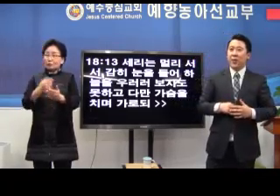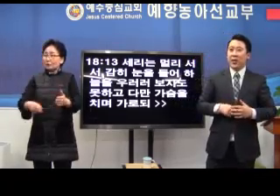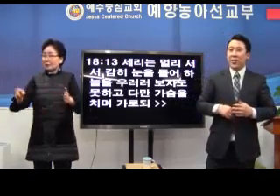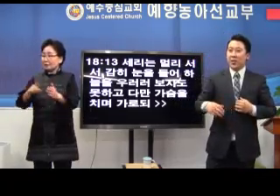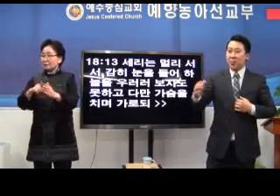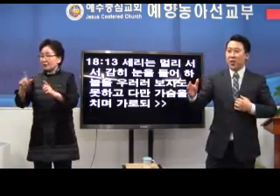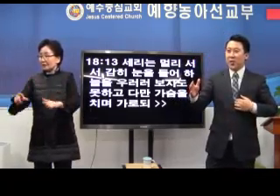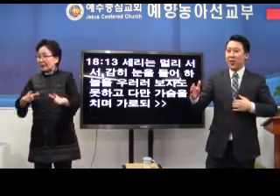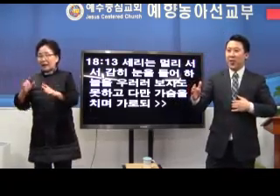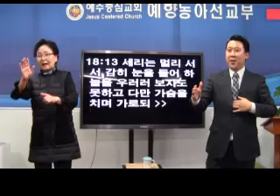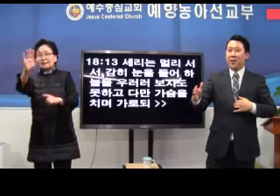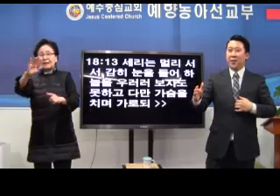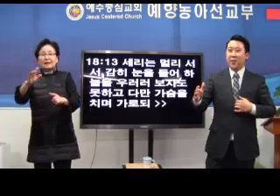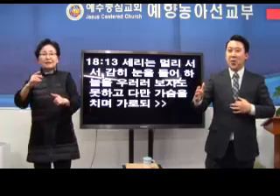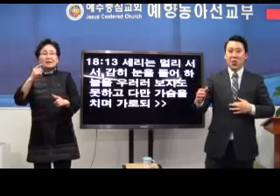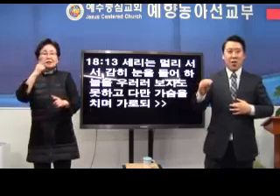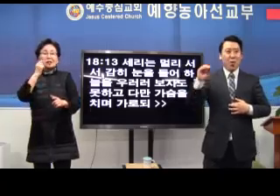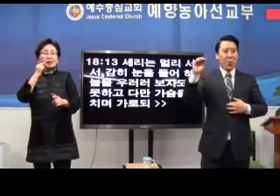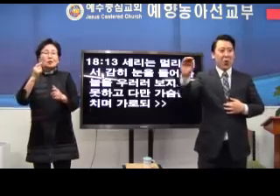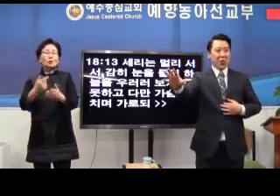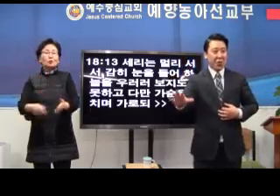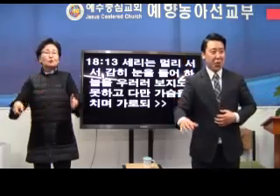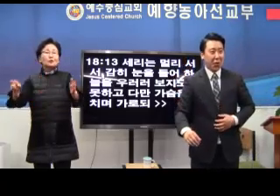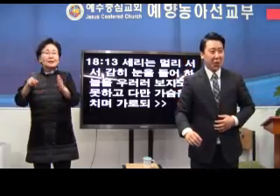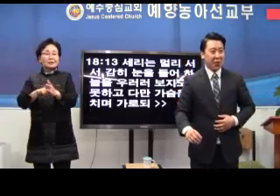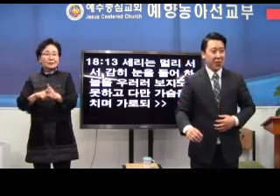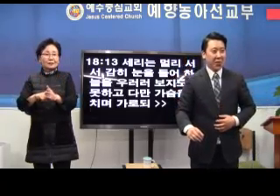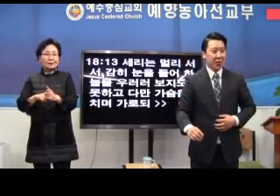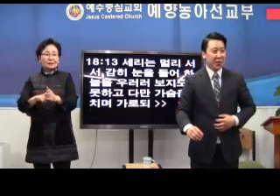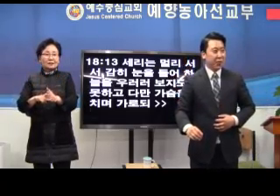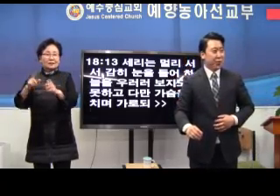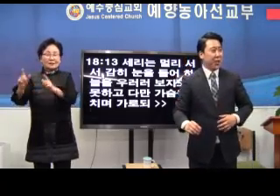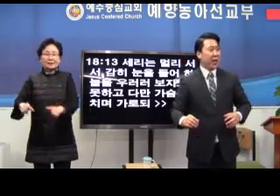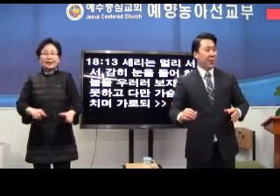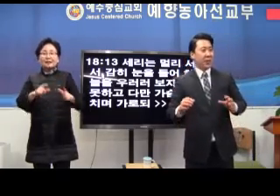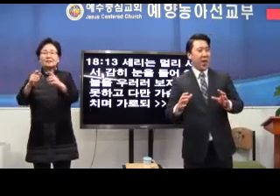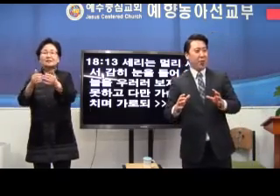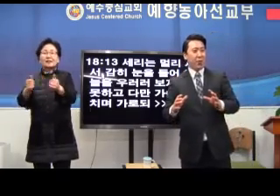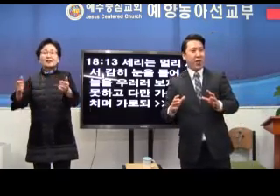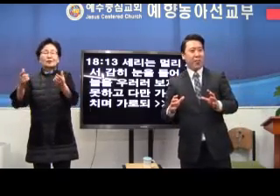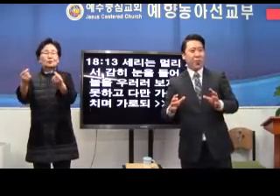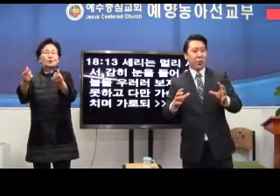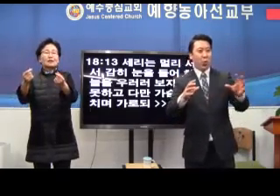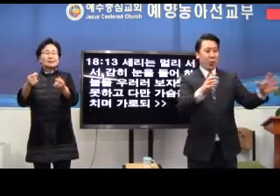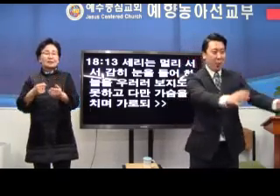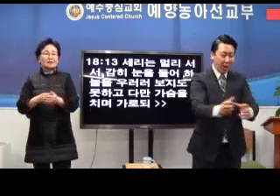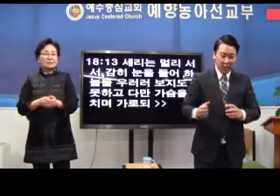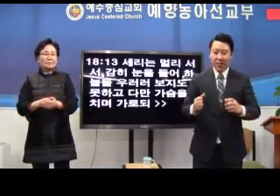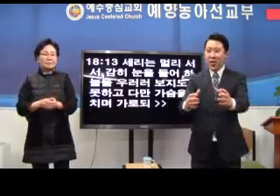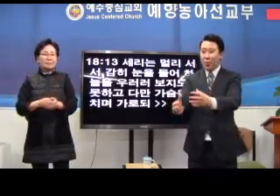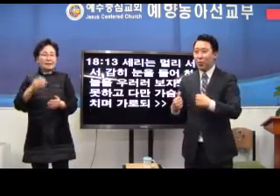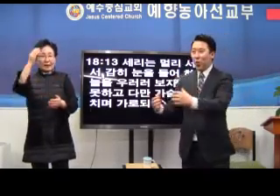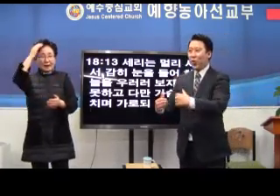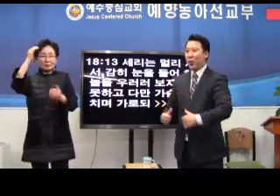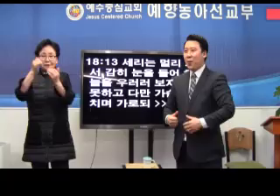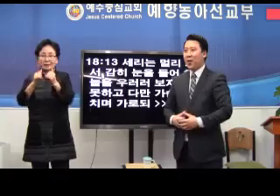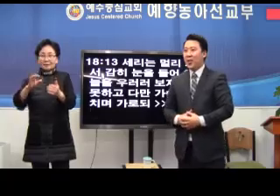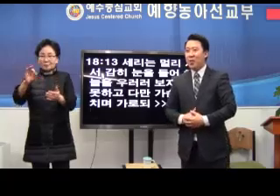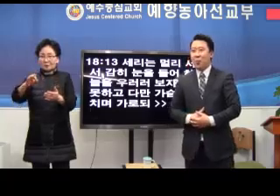6.25 일제 침략기 때 일본 편을 들어서 우리 대한민국 사람들 돈을 막 세금 걷어내고 막 일본